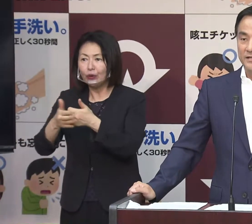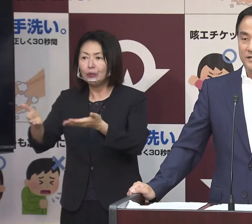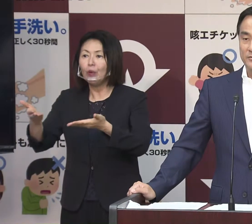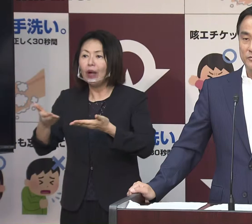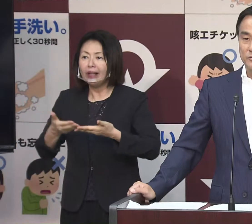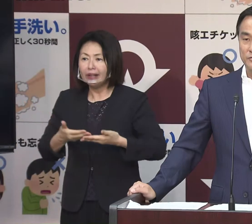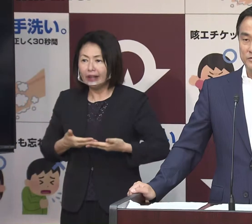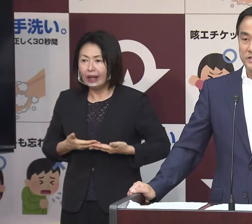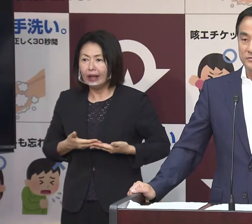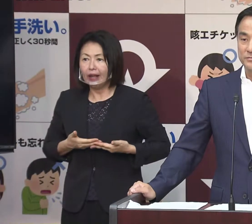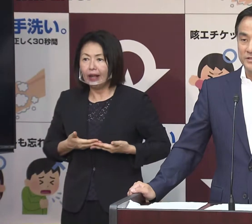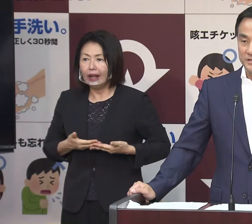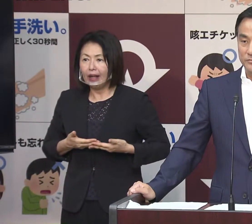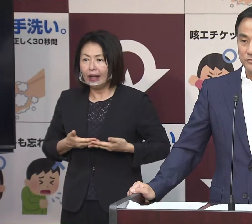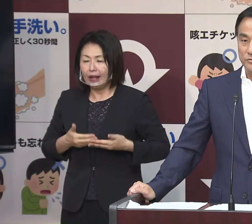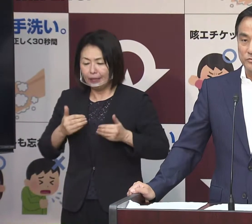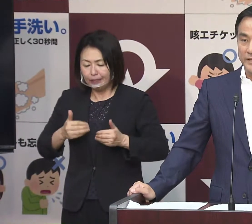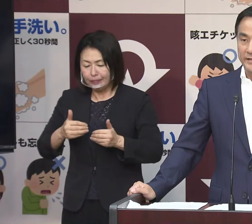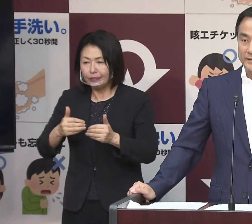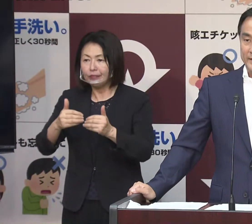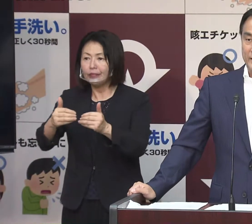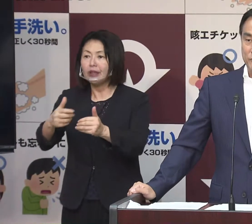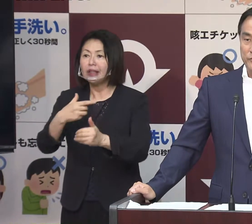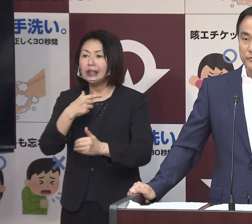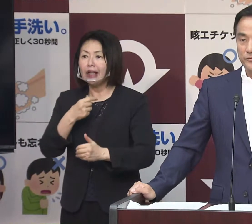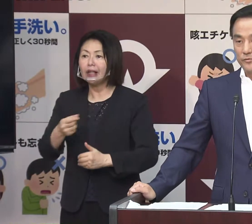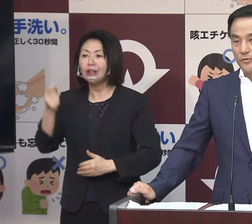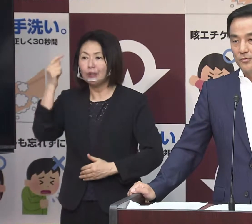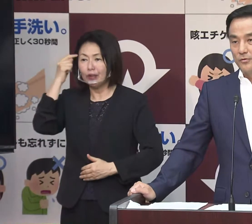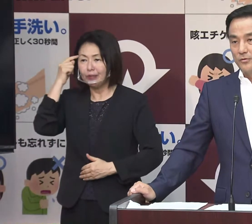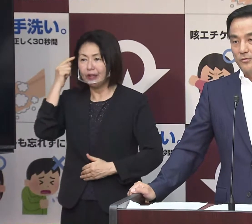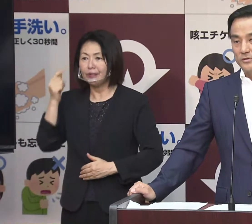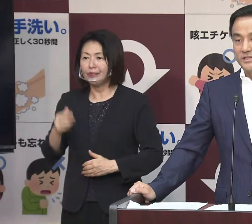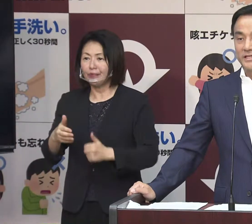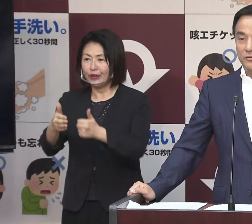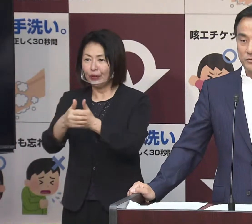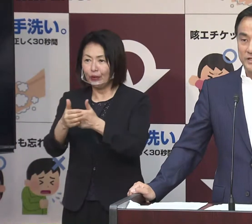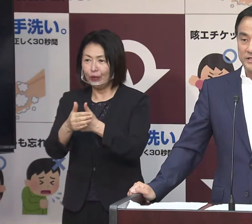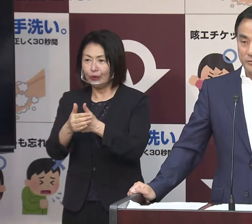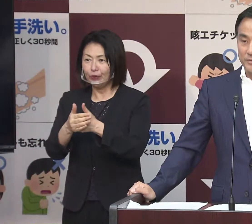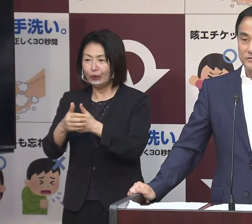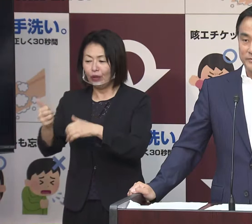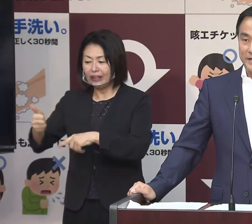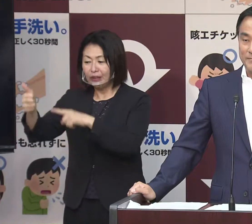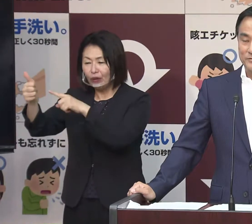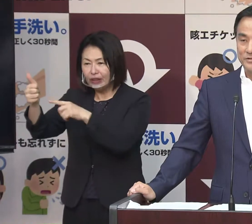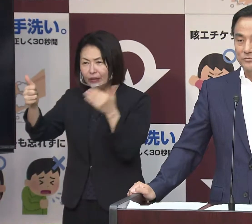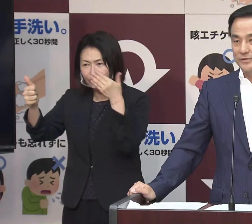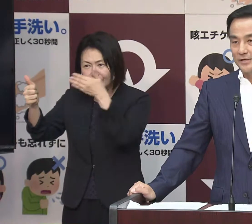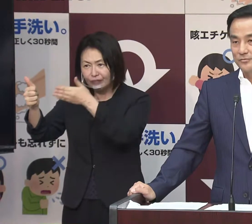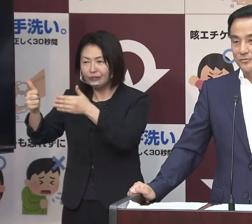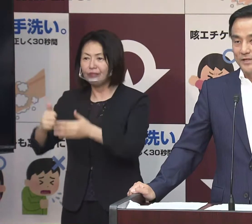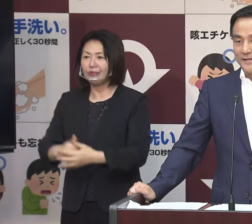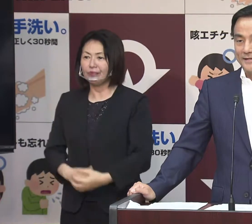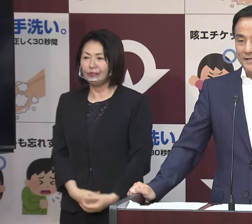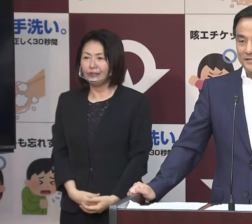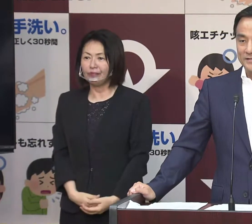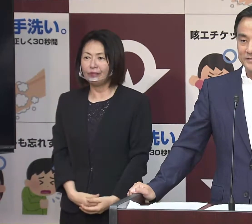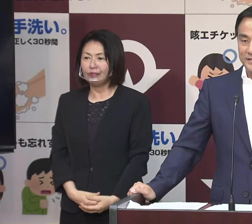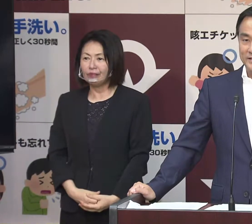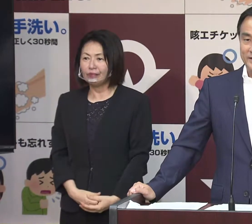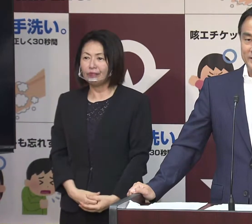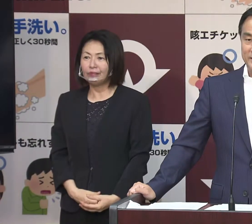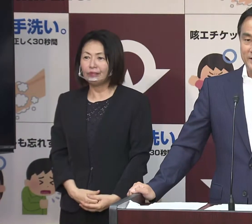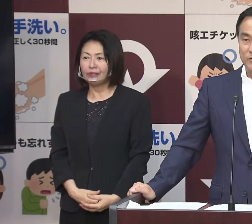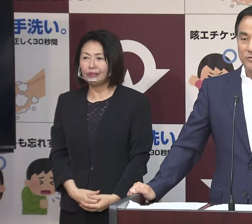ながらしっかりと進めていきたいということでご協力をしていただけることになっておりますので、まあ、そうしたことでこのような形